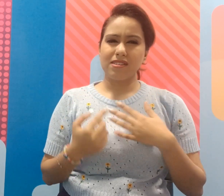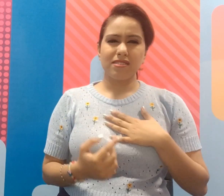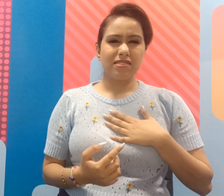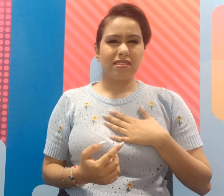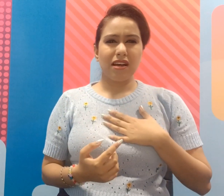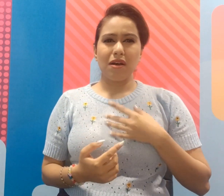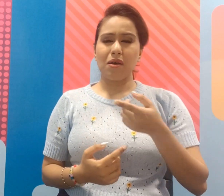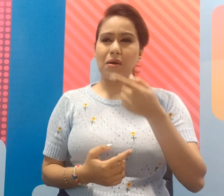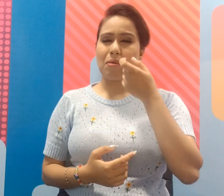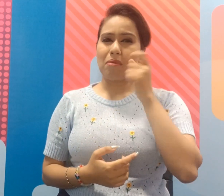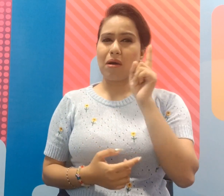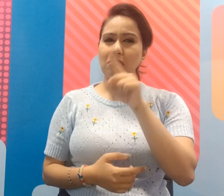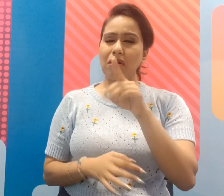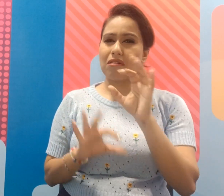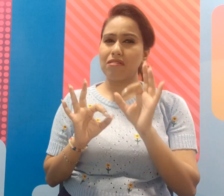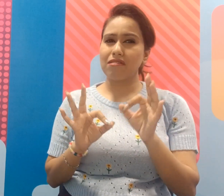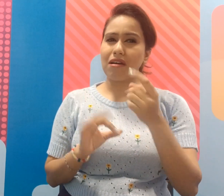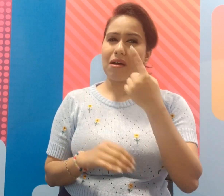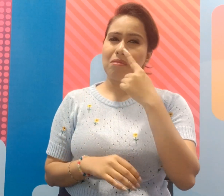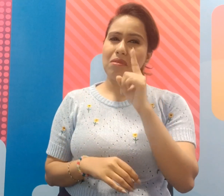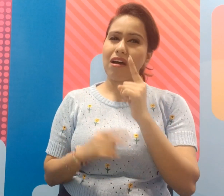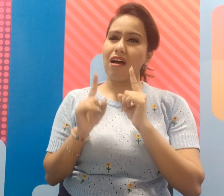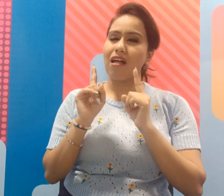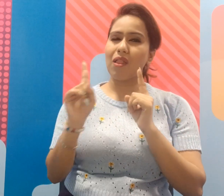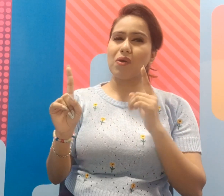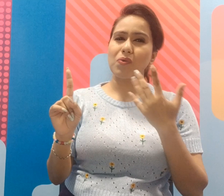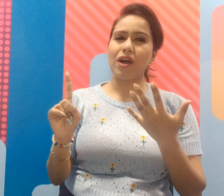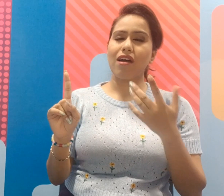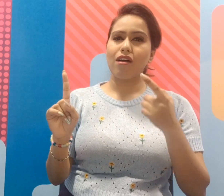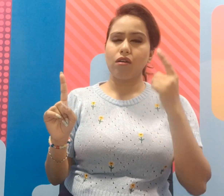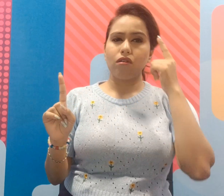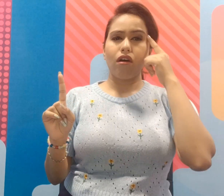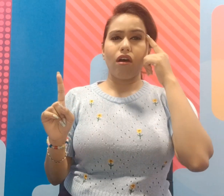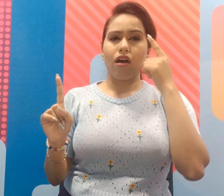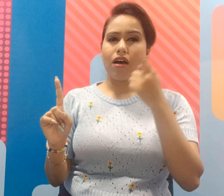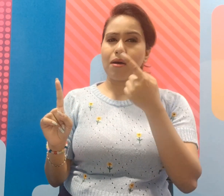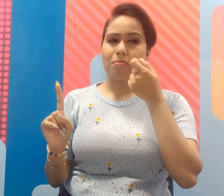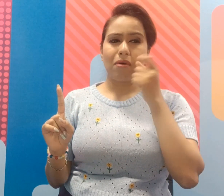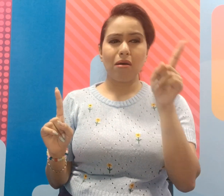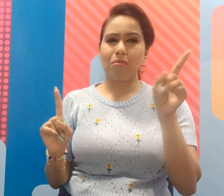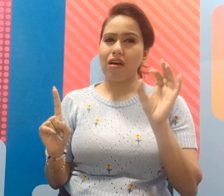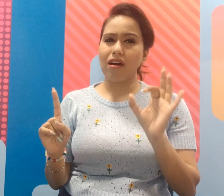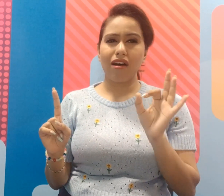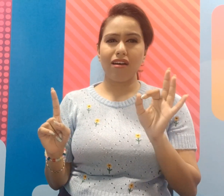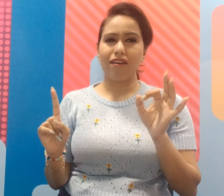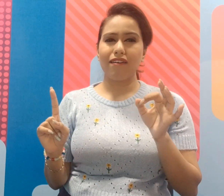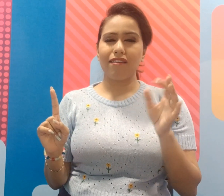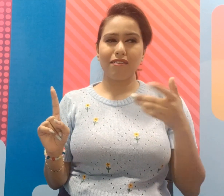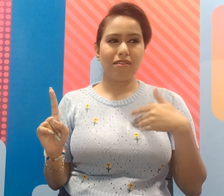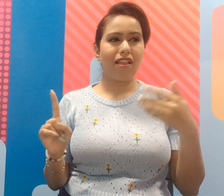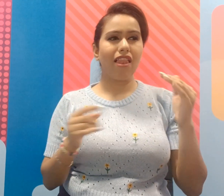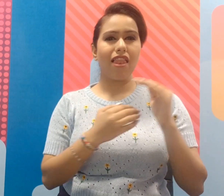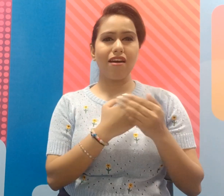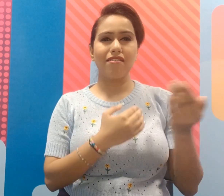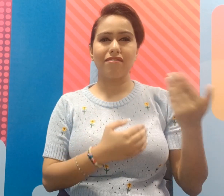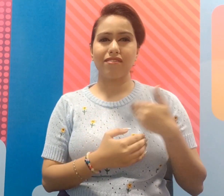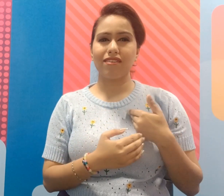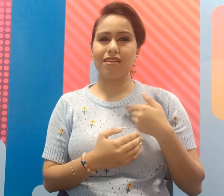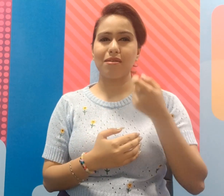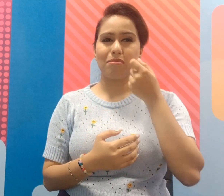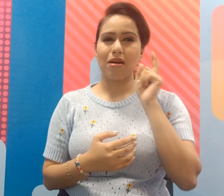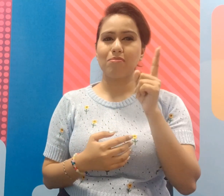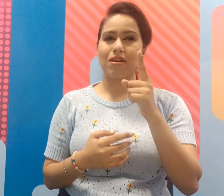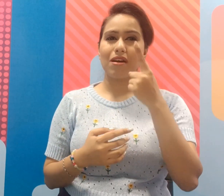माँ को वहां के लिए क्यों छोड़ दिया, लेकिन उस दिन उस क्षण उसे समझ में आया कि पिता ने ऐसा फैसला क्यों किया था। इस जीवन में बहुत सारी